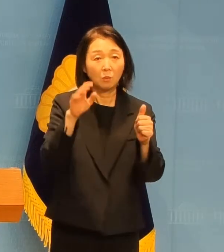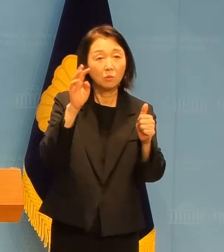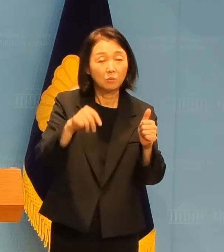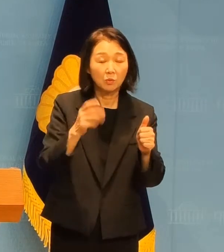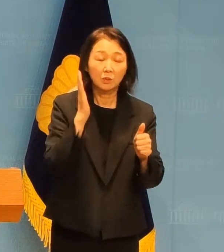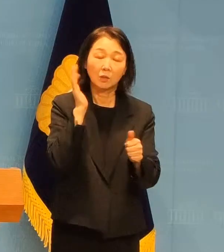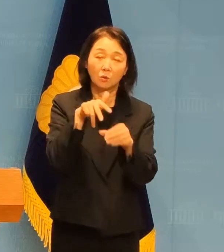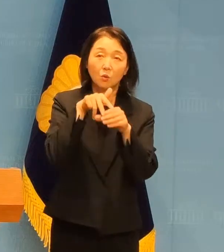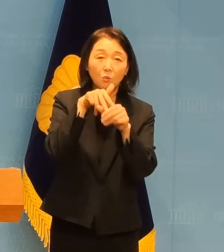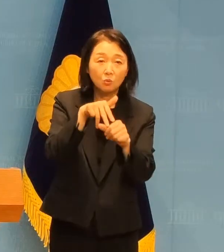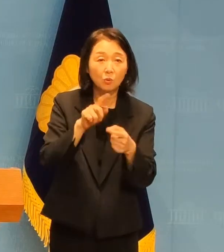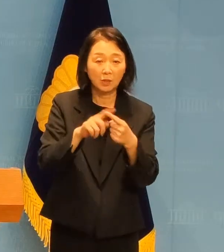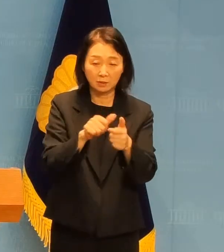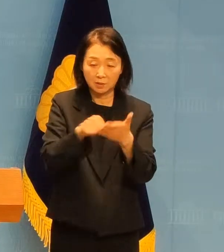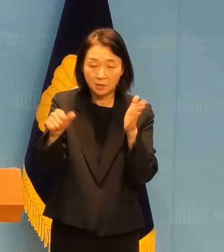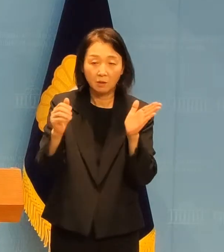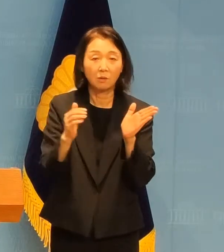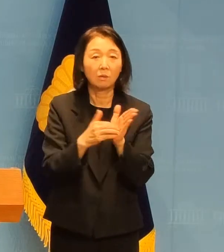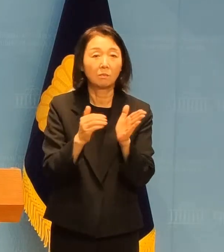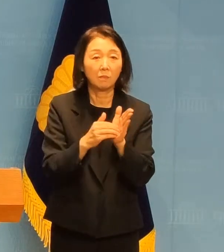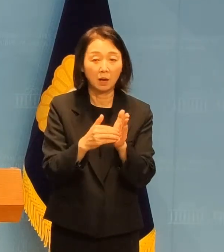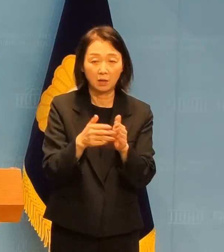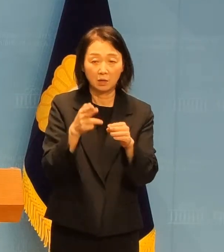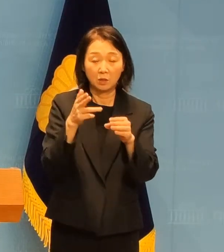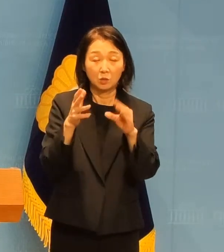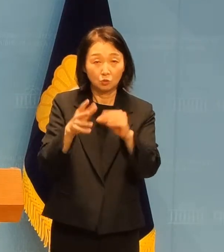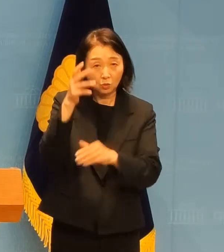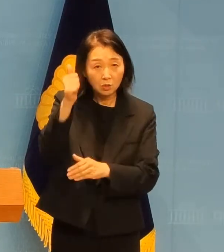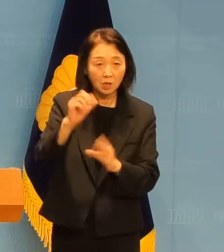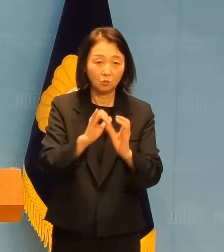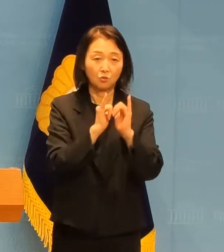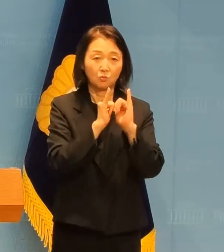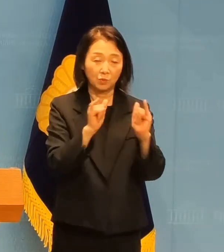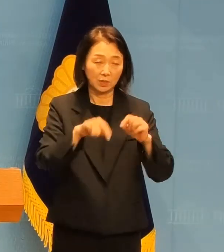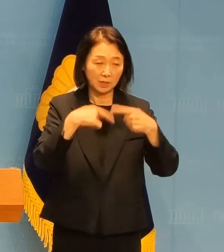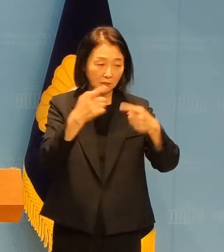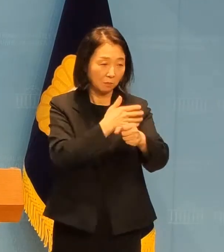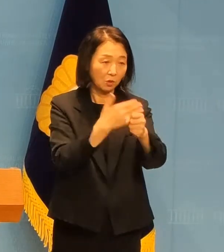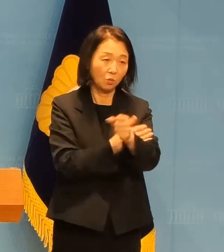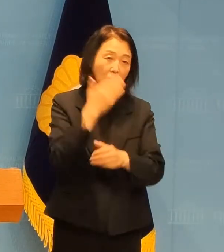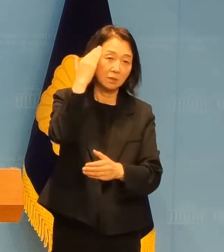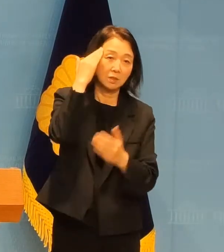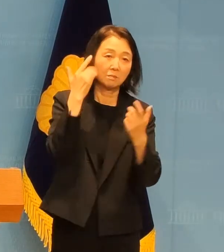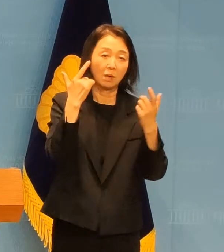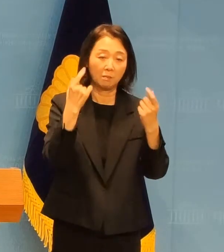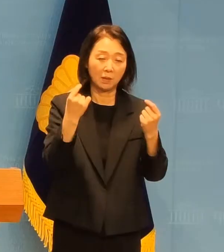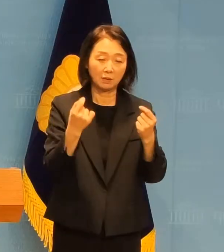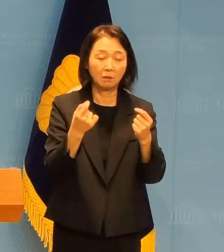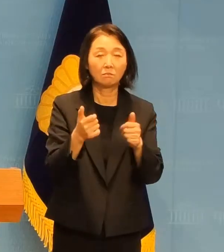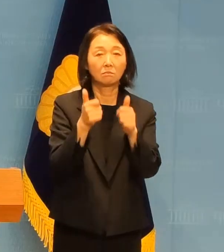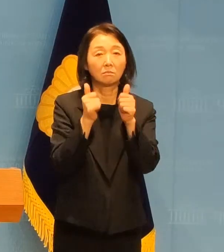대선 후보를 제거하고 주권자인 국민의 참정권을 침해하는 사법 쿠데타가